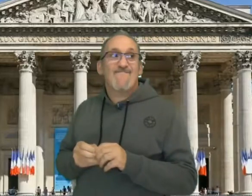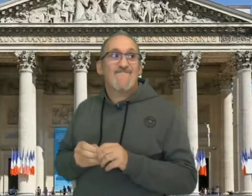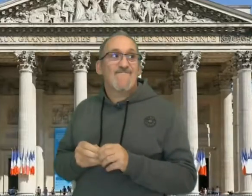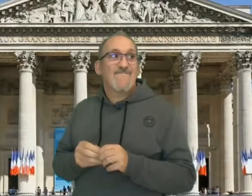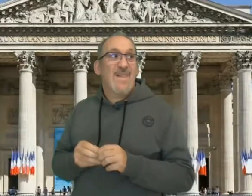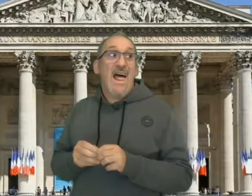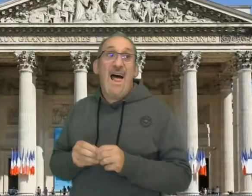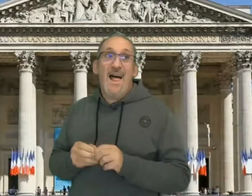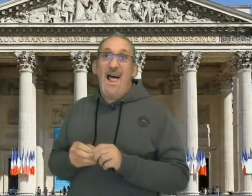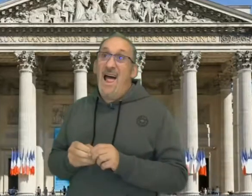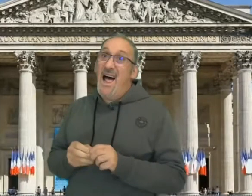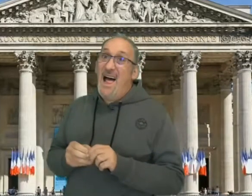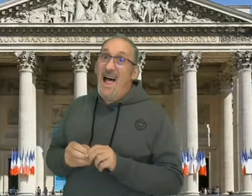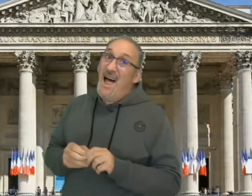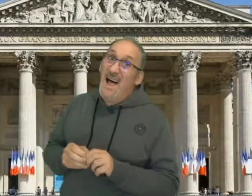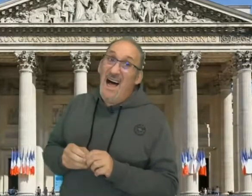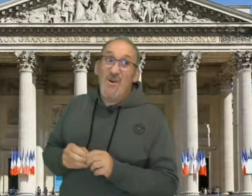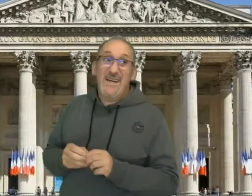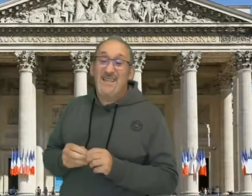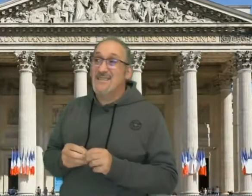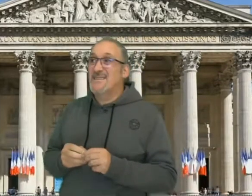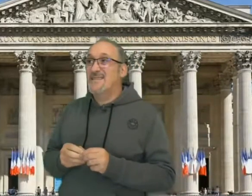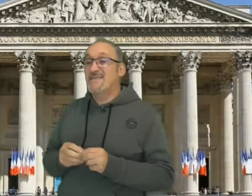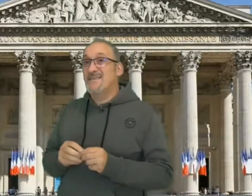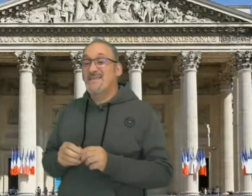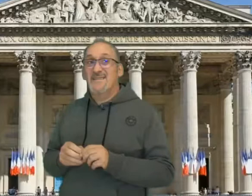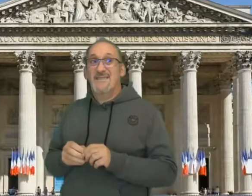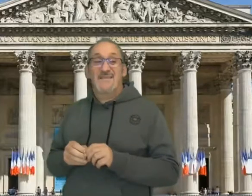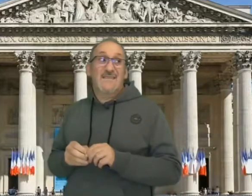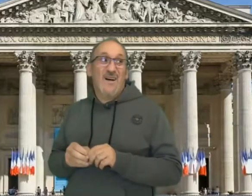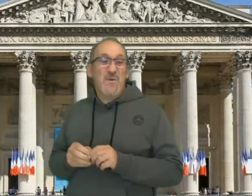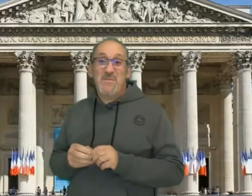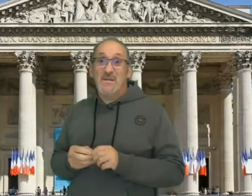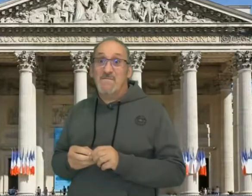Ah ouais, quand même.